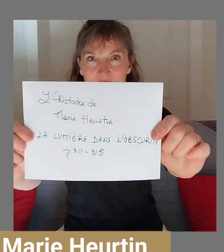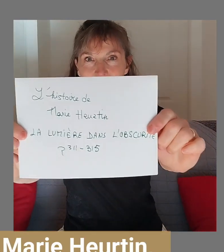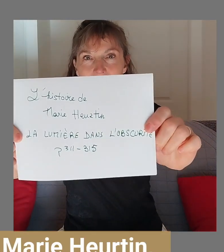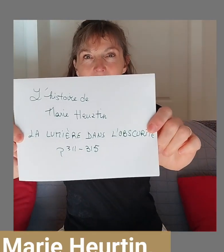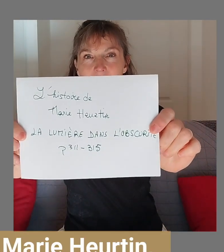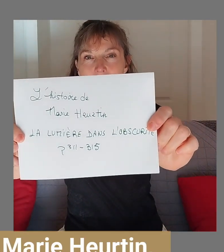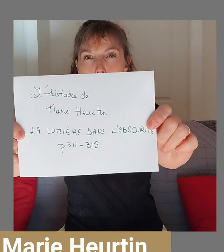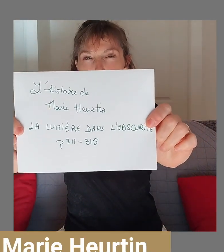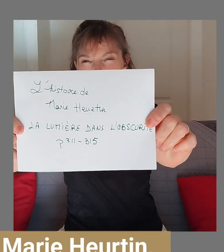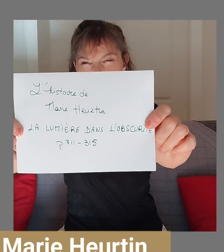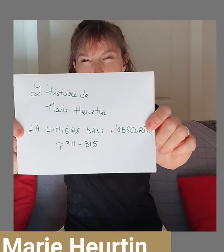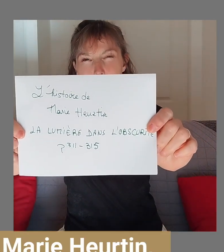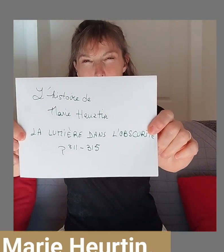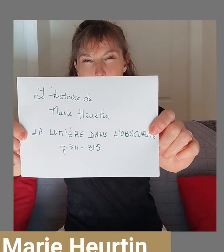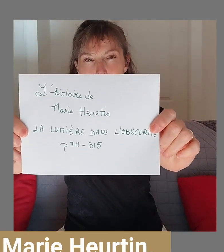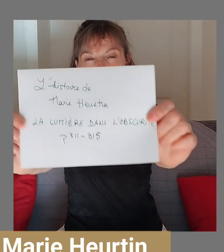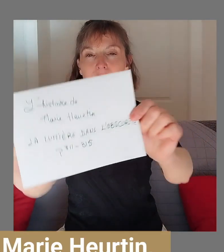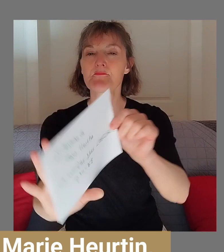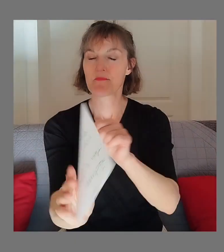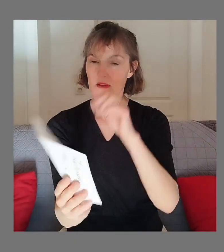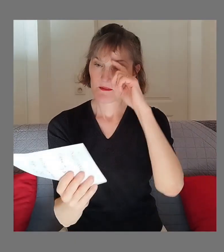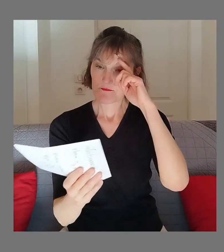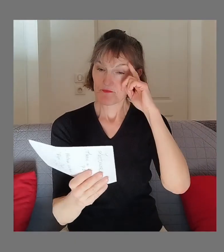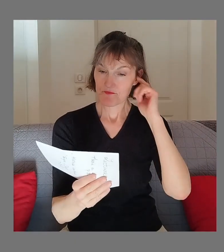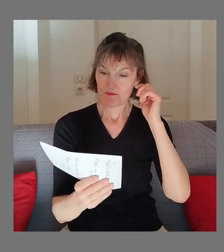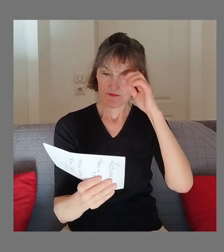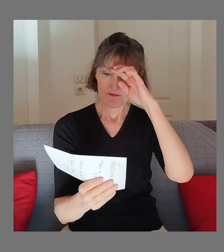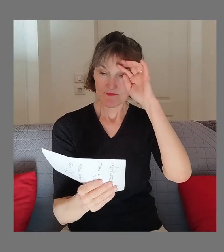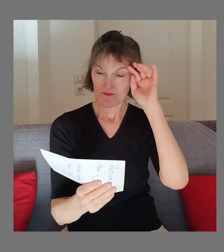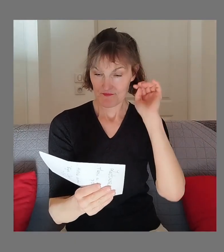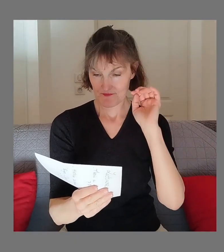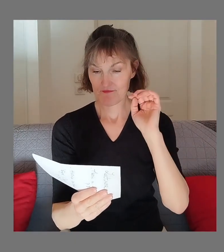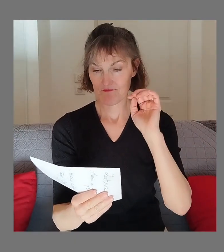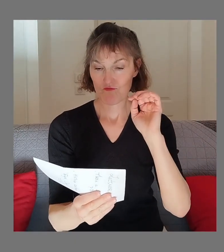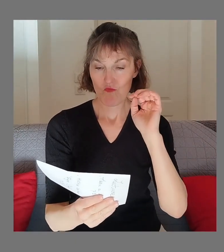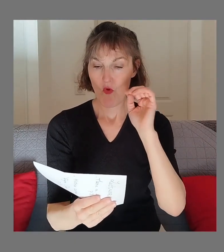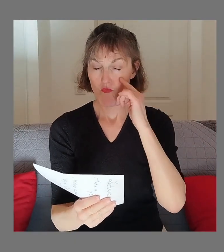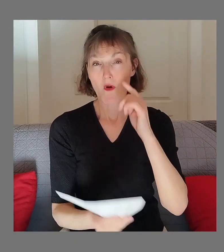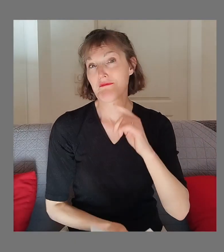donc l'histoire de Marie Heurtin, La lumière dans l'obscurité, page 311.